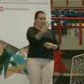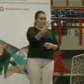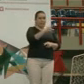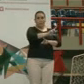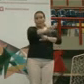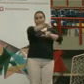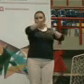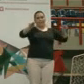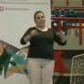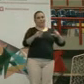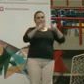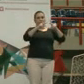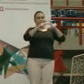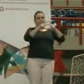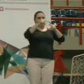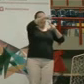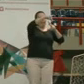lados diferentes.